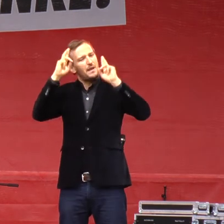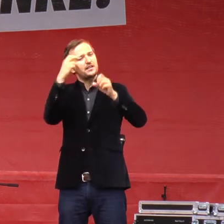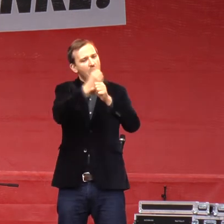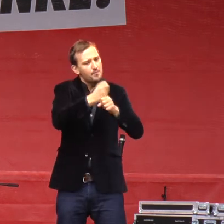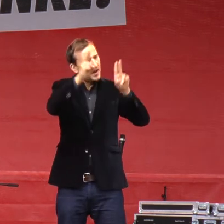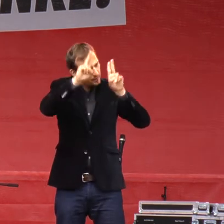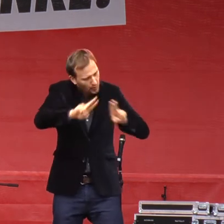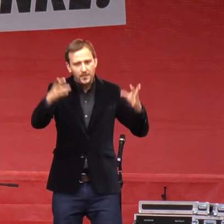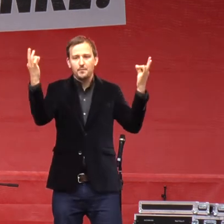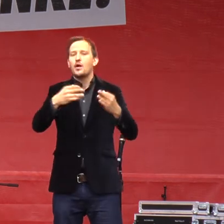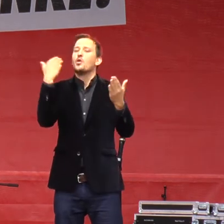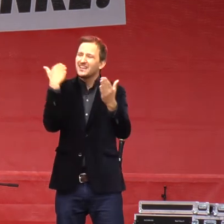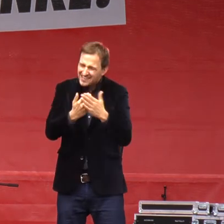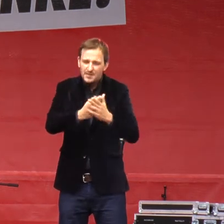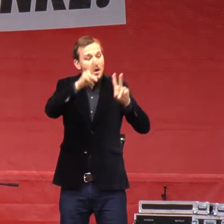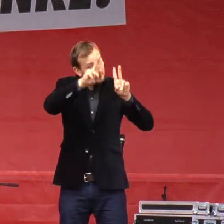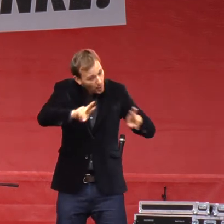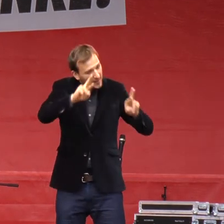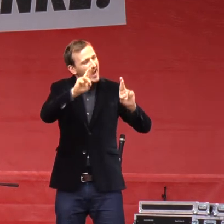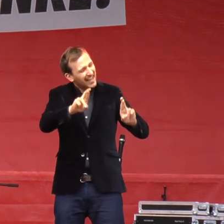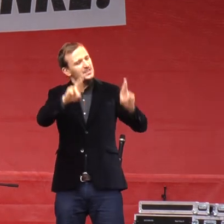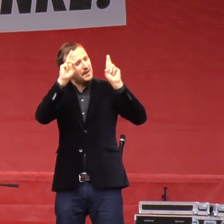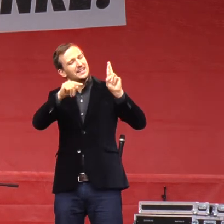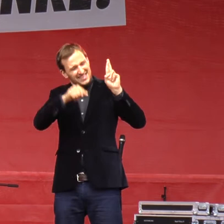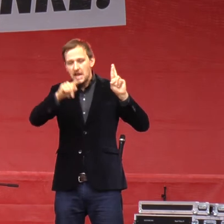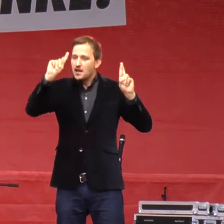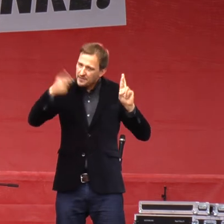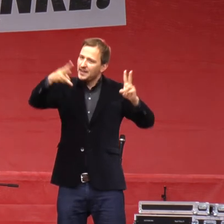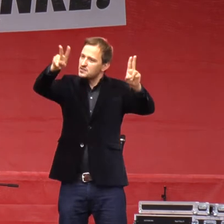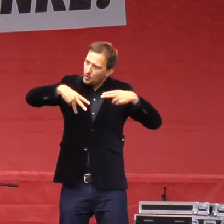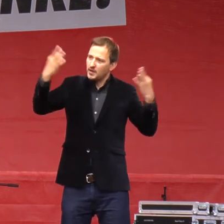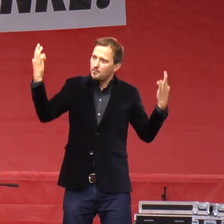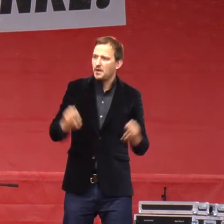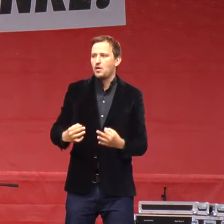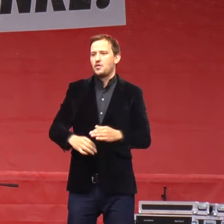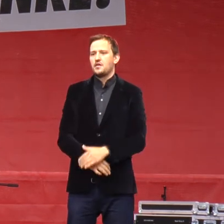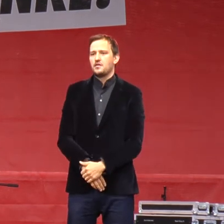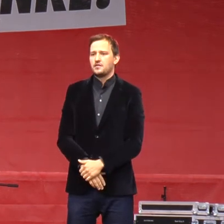Arbeit. Holen wir uns diese Würde und diesen Respekt wieder zurück.